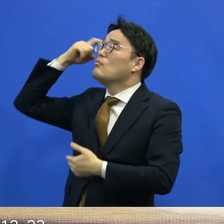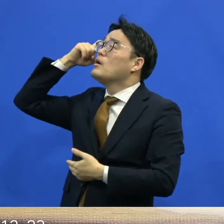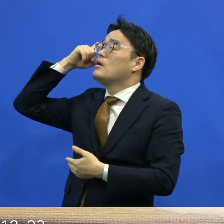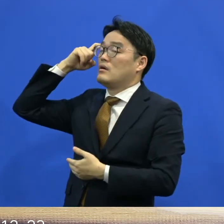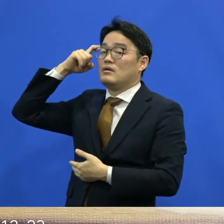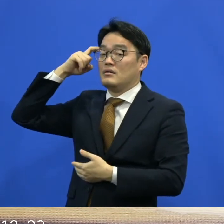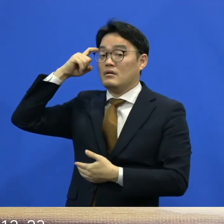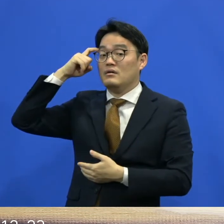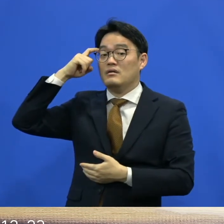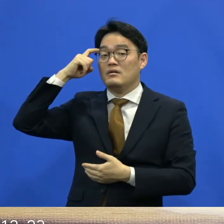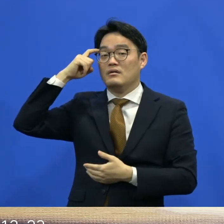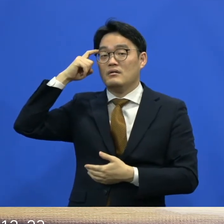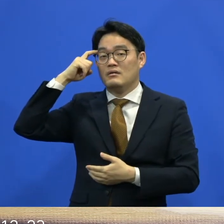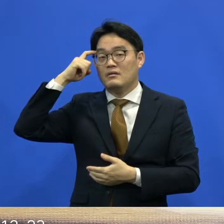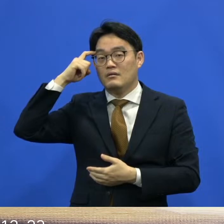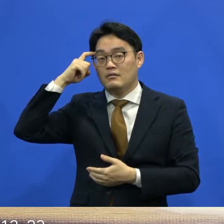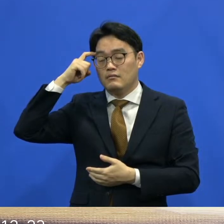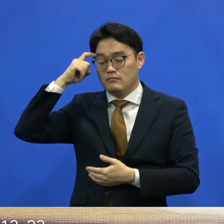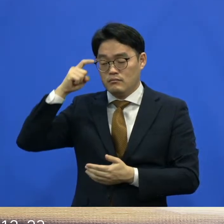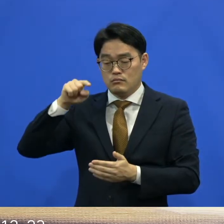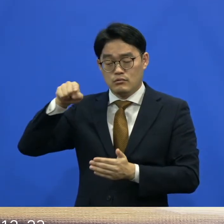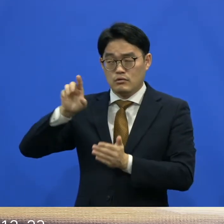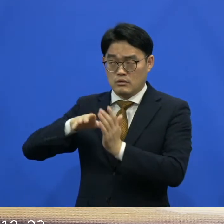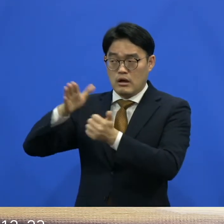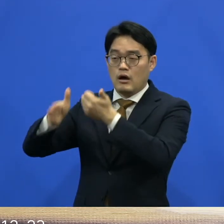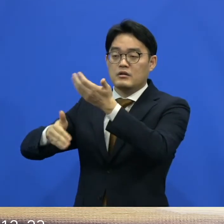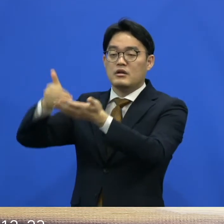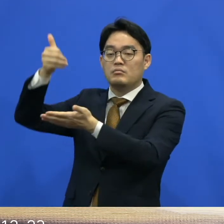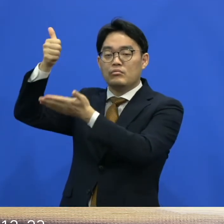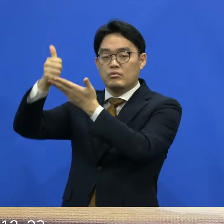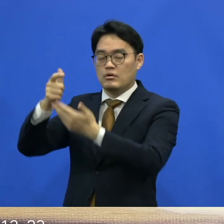하나님은 이때는 하나님도 일을 하시지 않는 것 같아요.